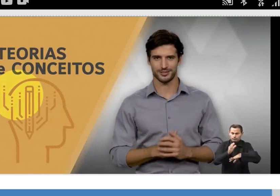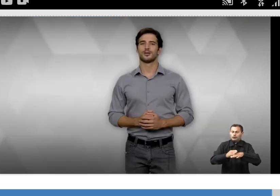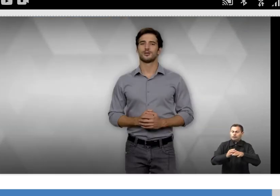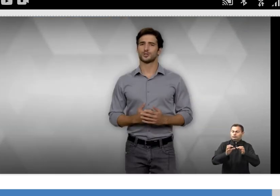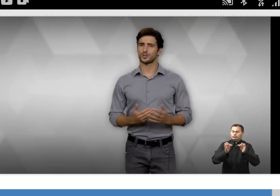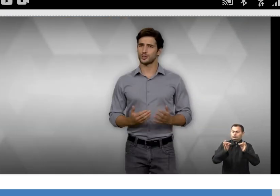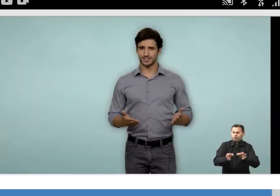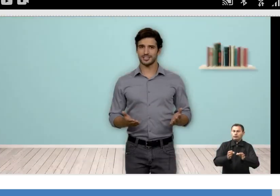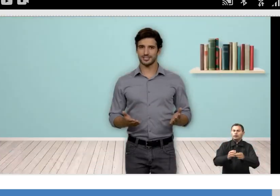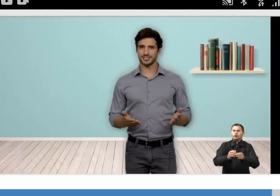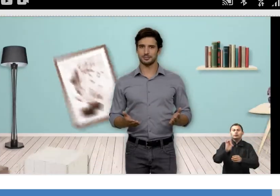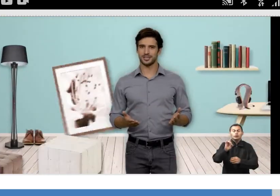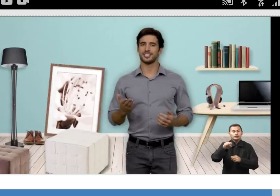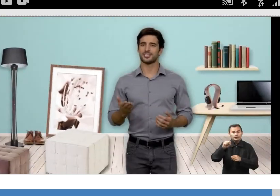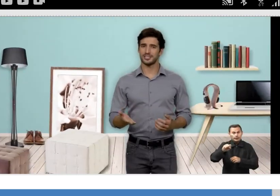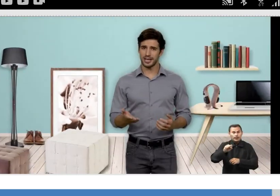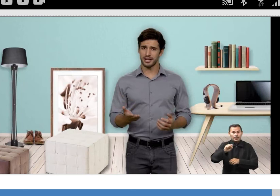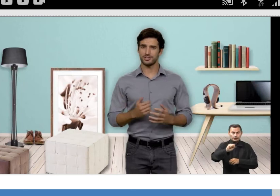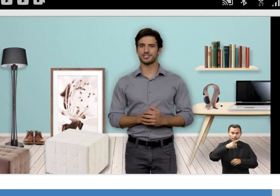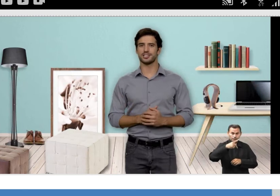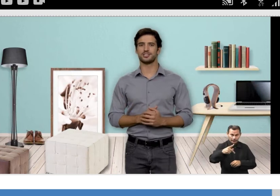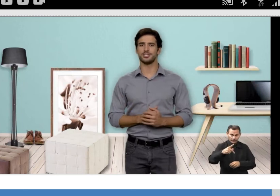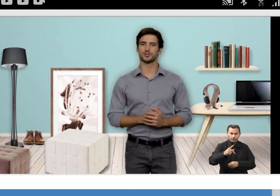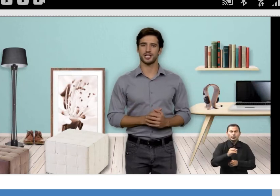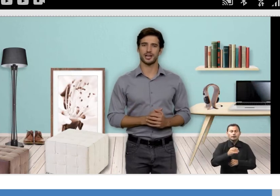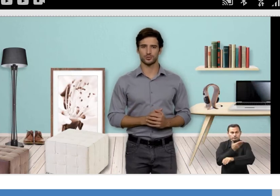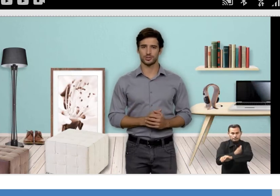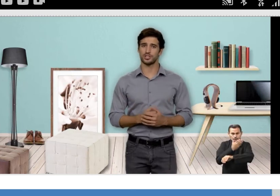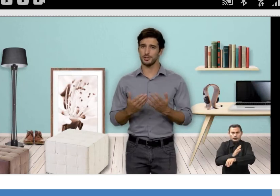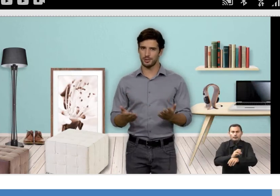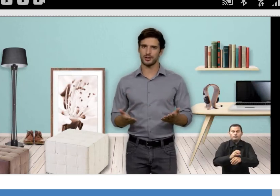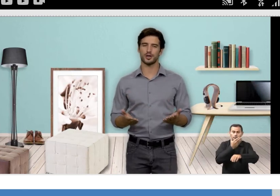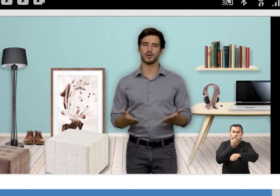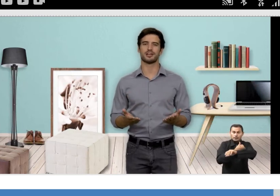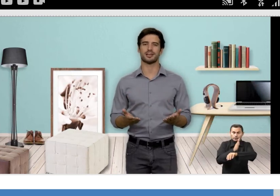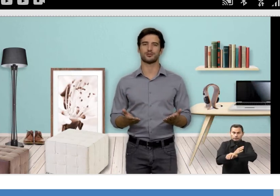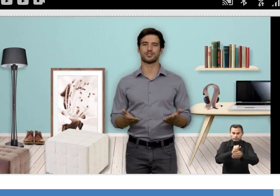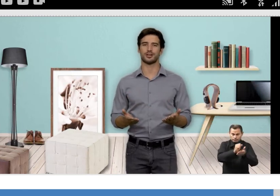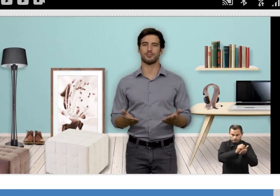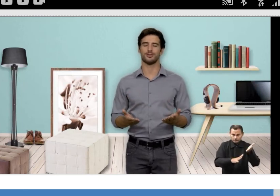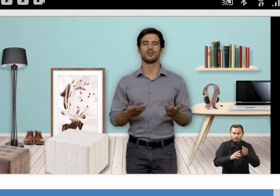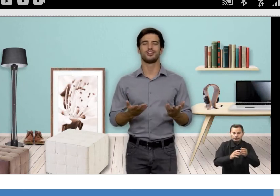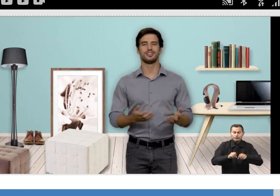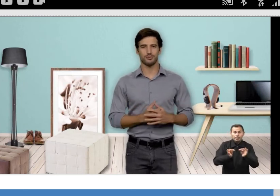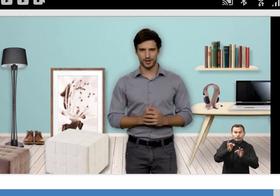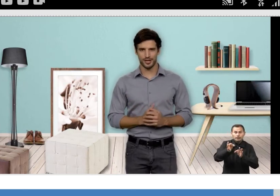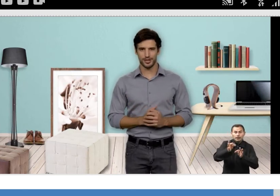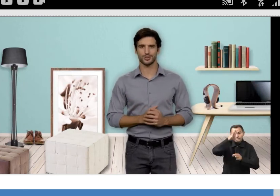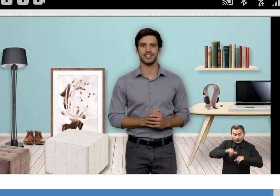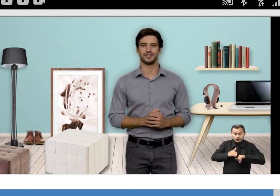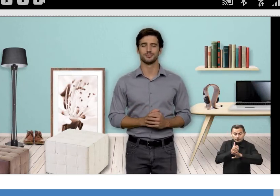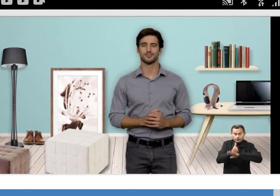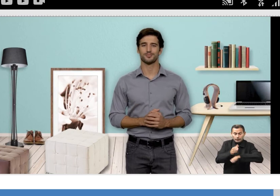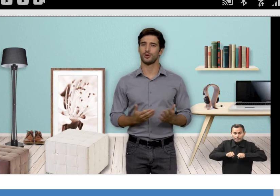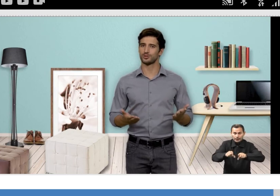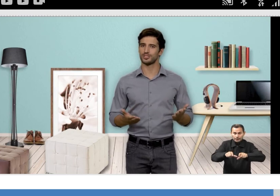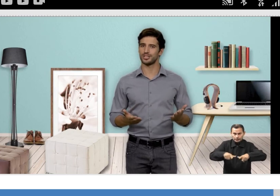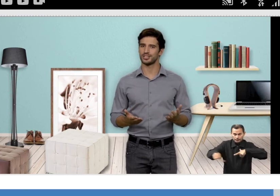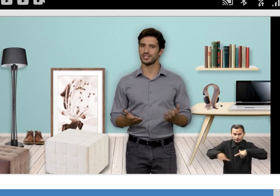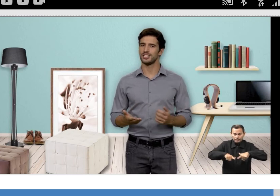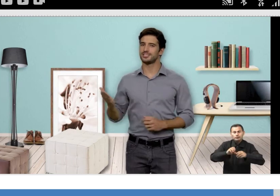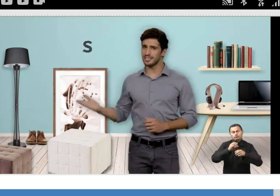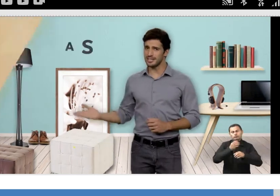completa. Só assim as SPs, que servem de exercícios práticos que te preparam para o mercado de trabalho, terão efeito na sua carreira.